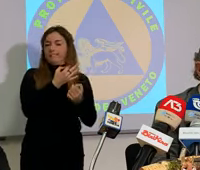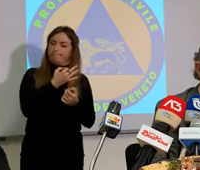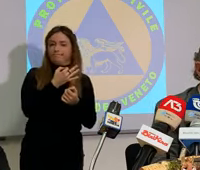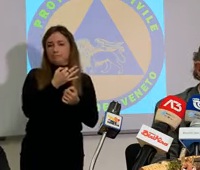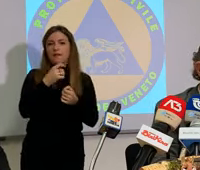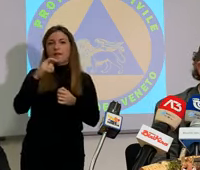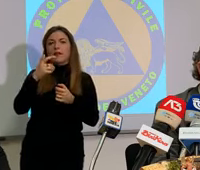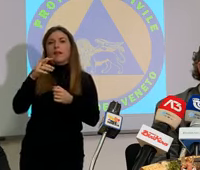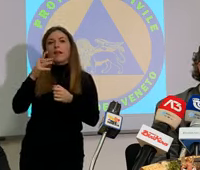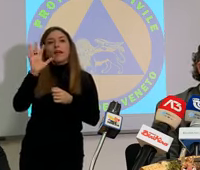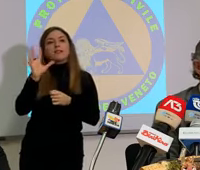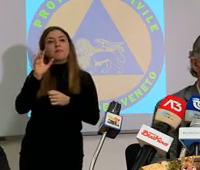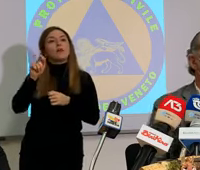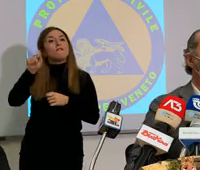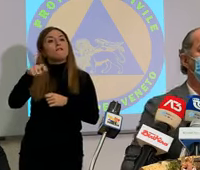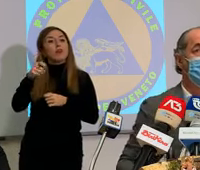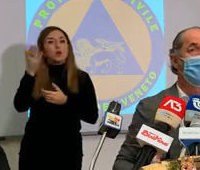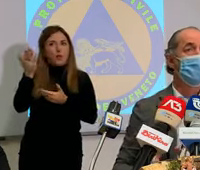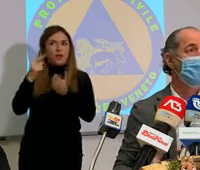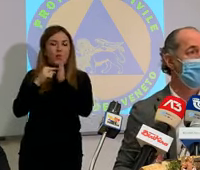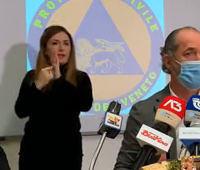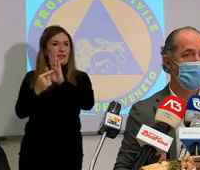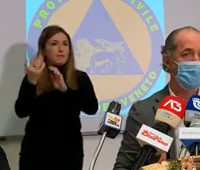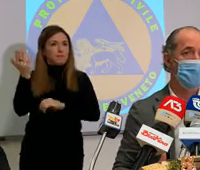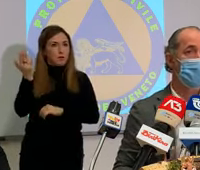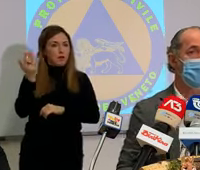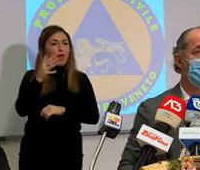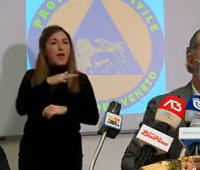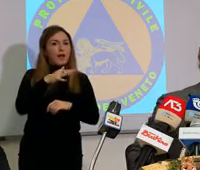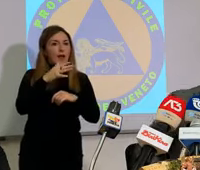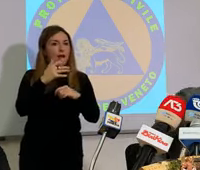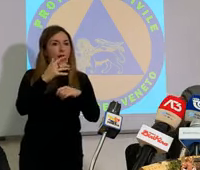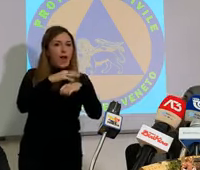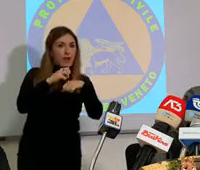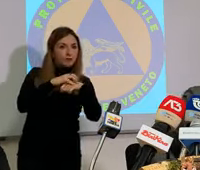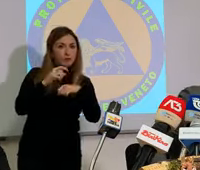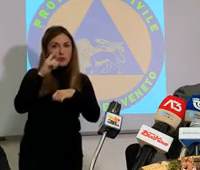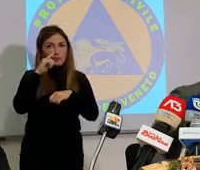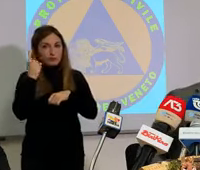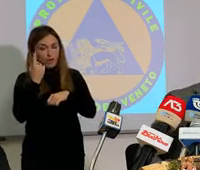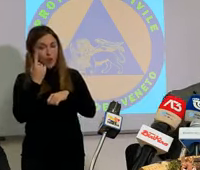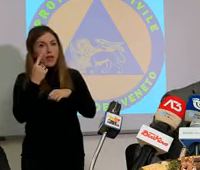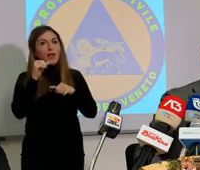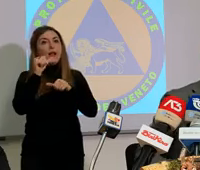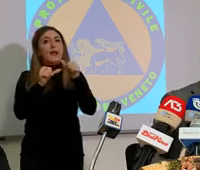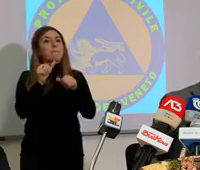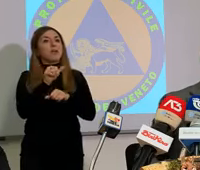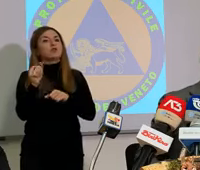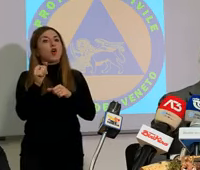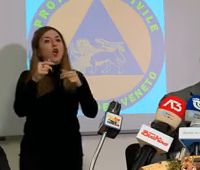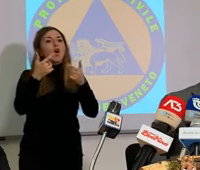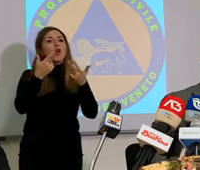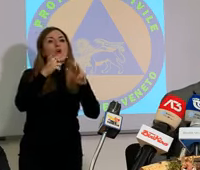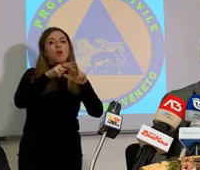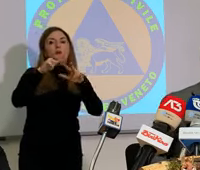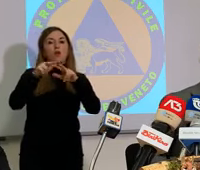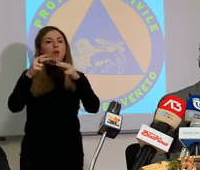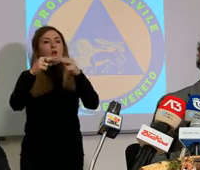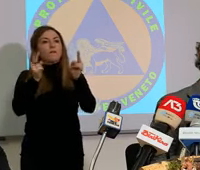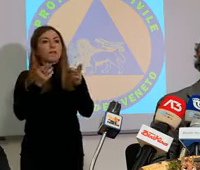del friuli venezia giulia è una realtà nel senso che dall'area arancione a quella gialla la differenza della chiusura del confine comunale ma non degli